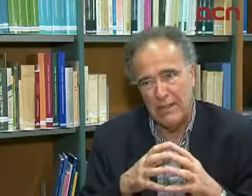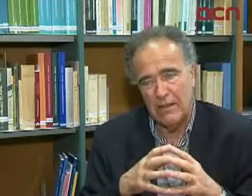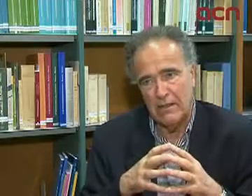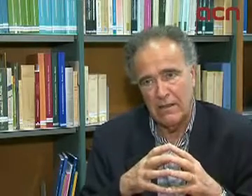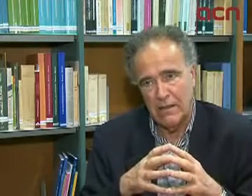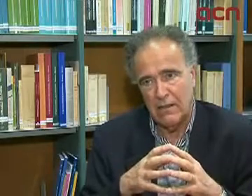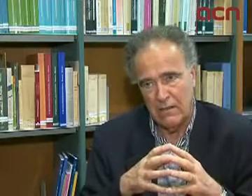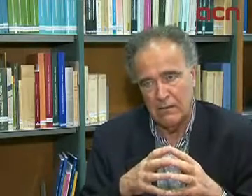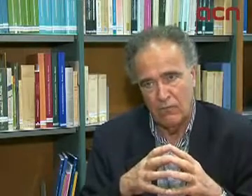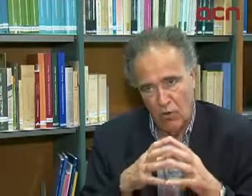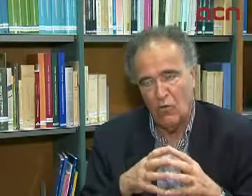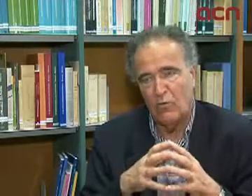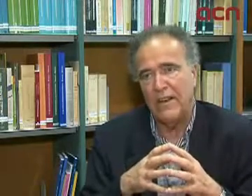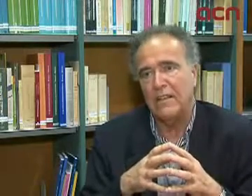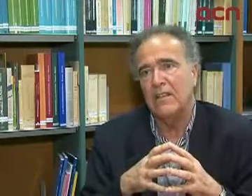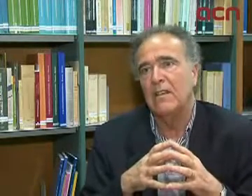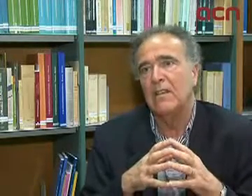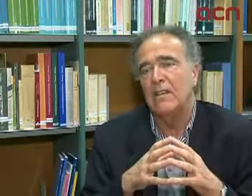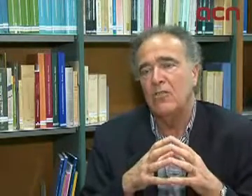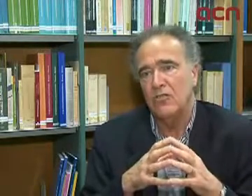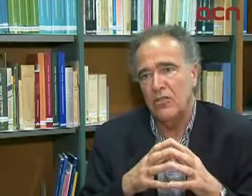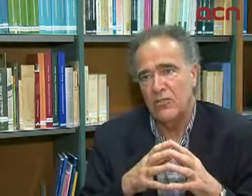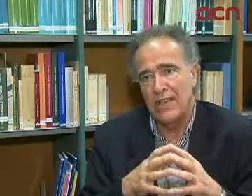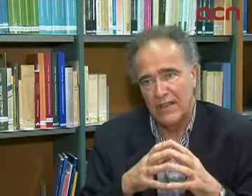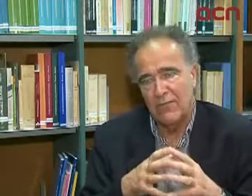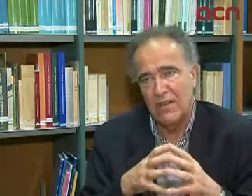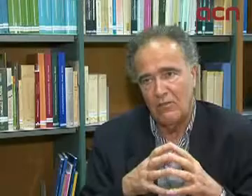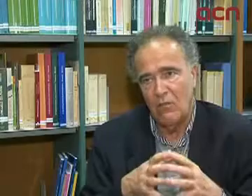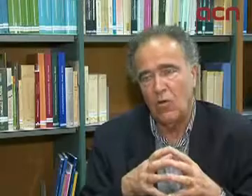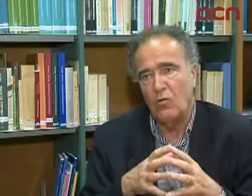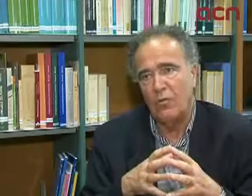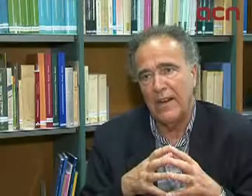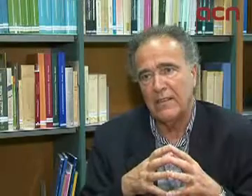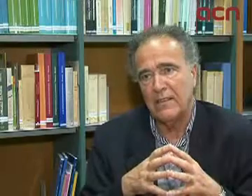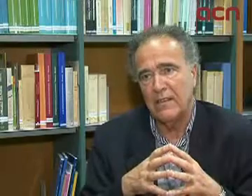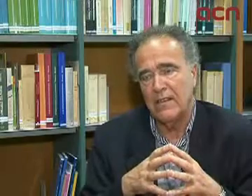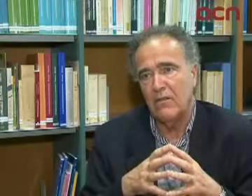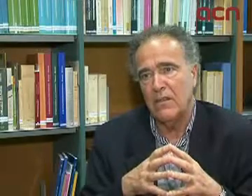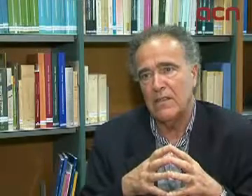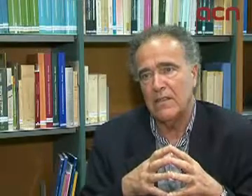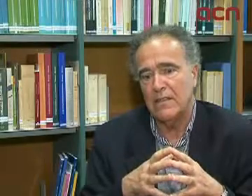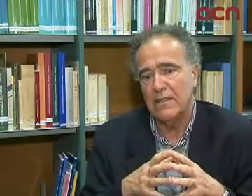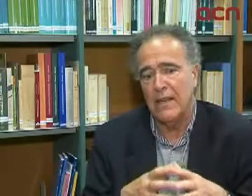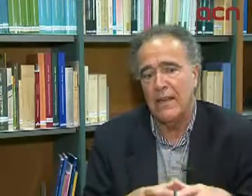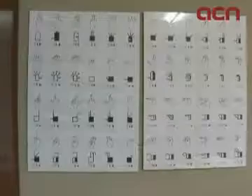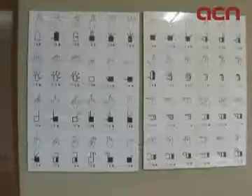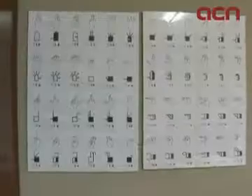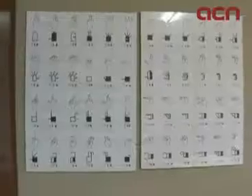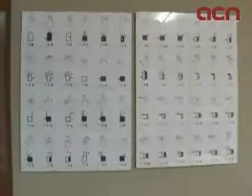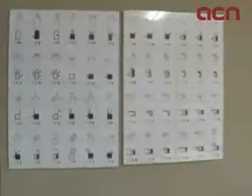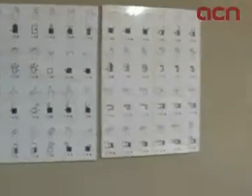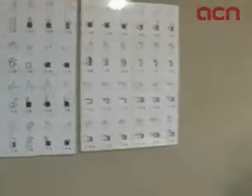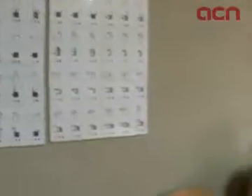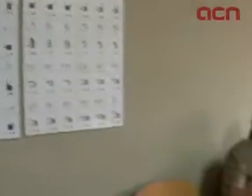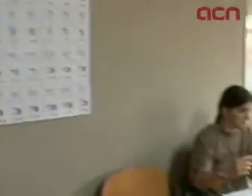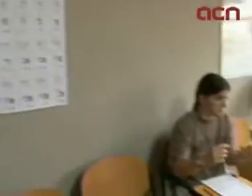completa, molt completa, i un diccionari també molt complet de la llengua de signes catalana. Mentre aquest corpus no arribi,